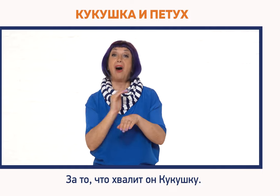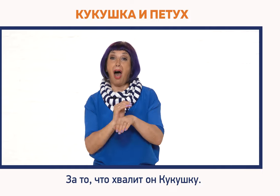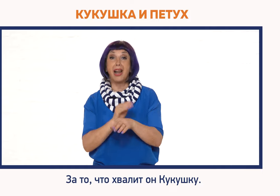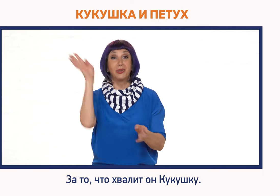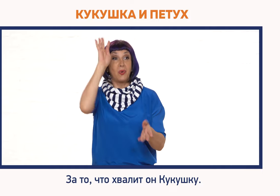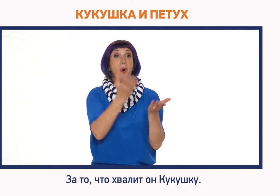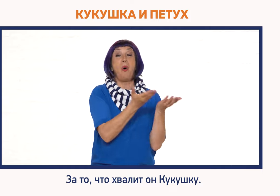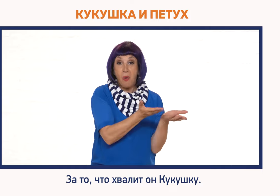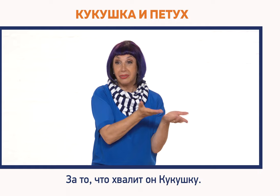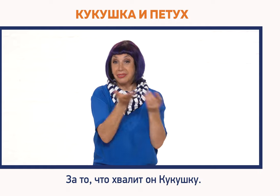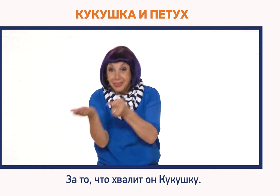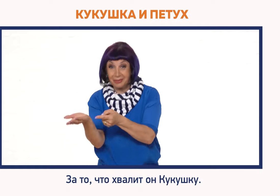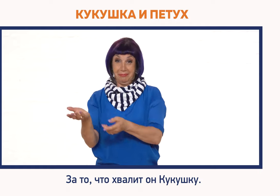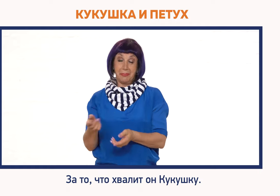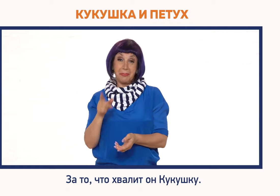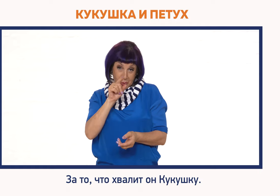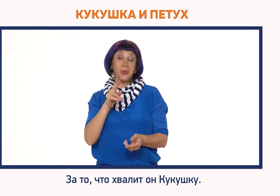хвалит он кукушку.